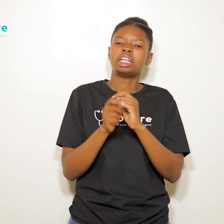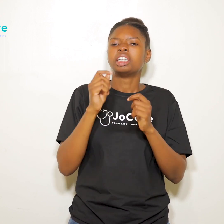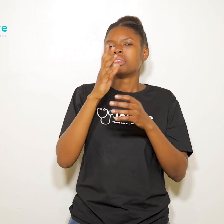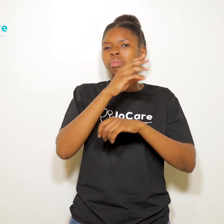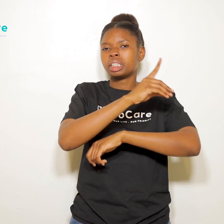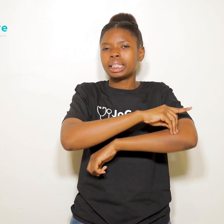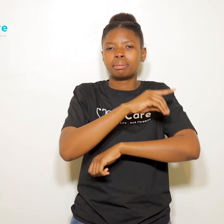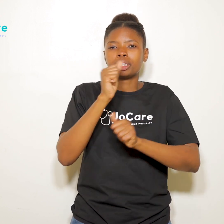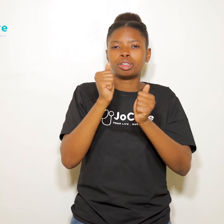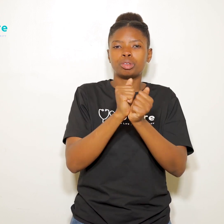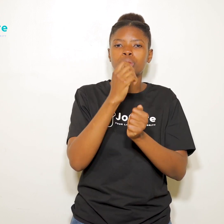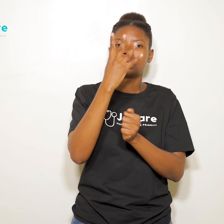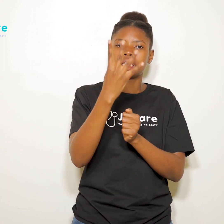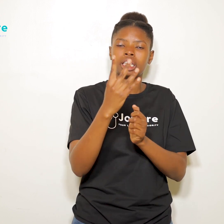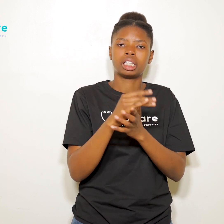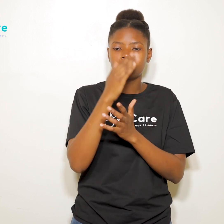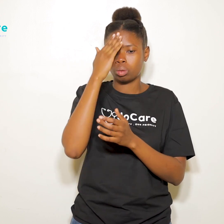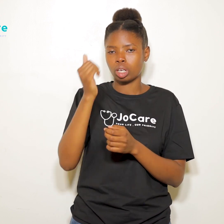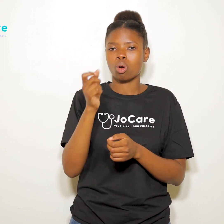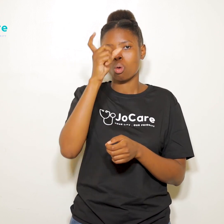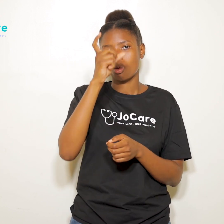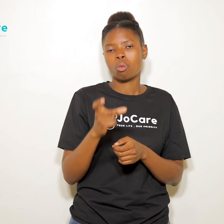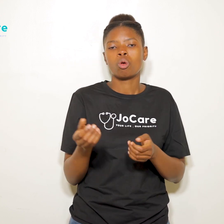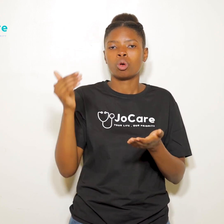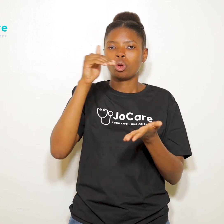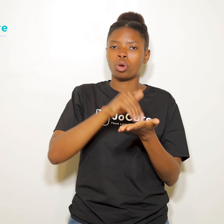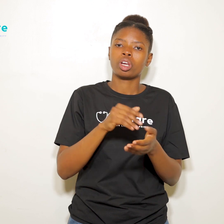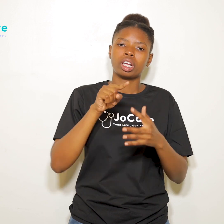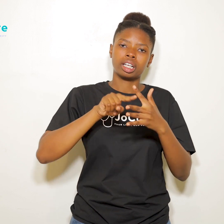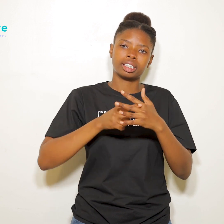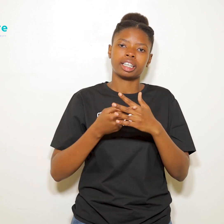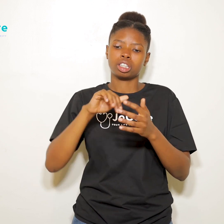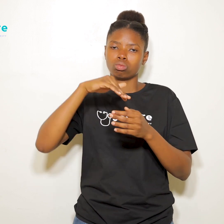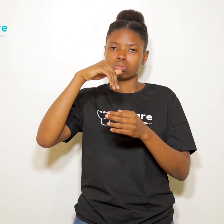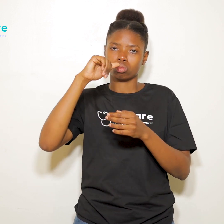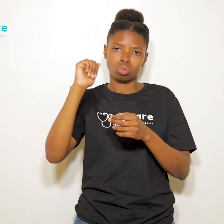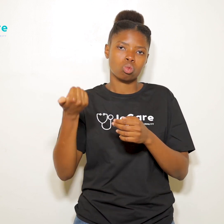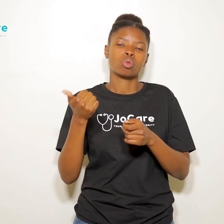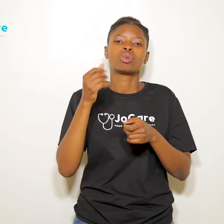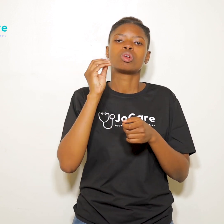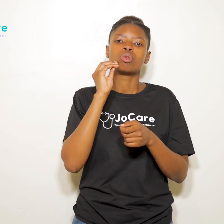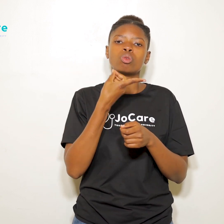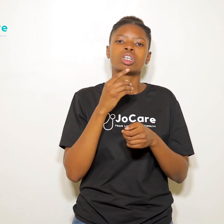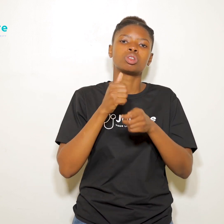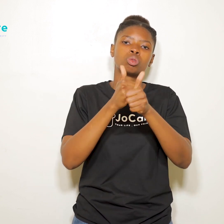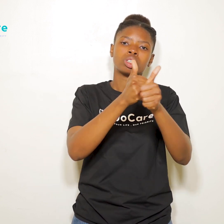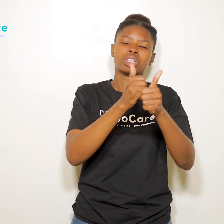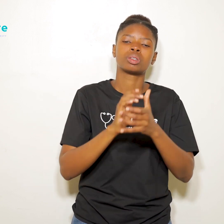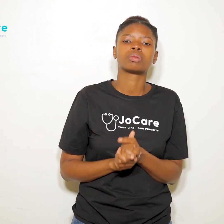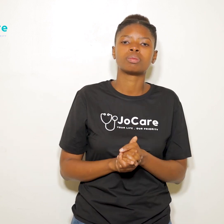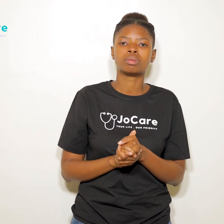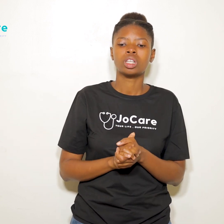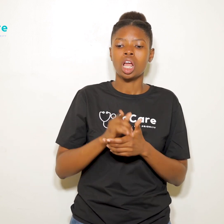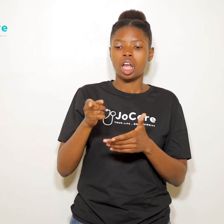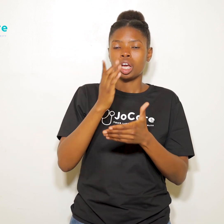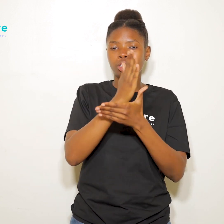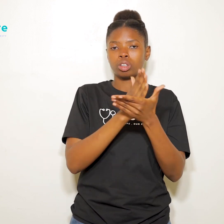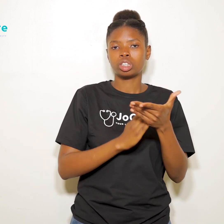umuntu yongere atangire ukundi kwezi gukurikiyeho. Hanyuma rero icyo gice cya mbere nicyo bita gute mu